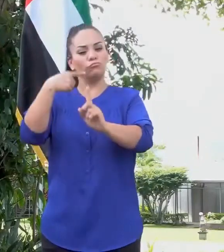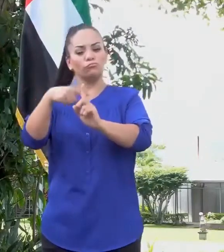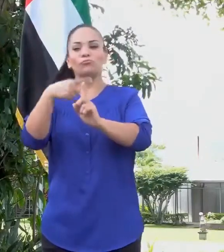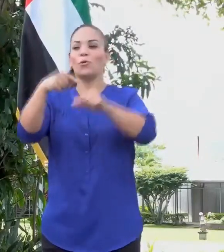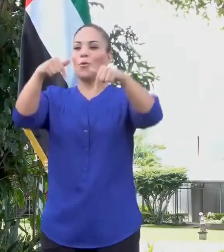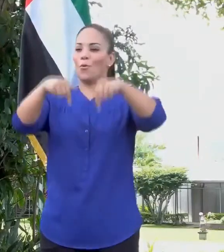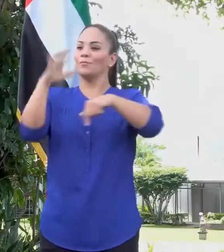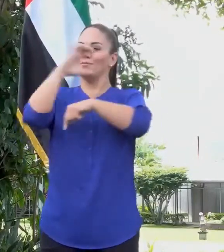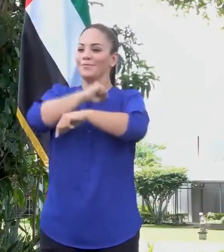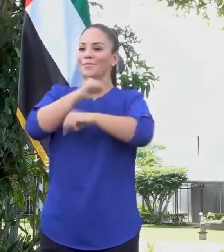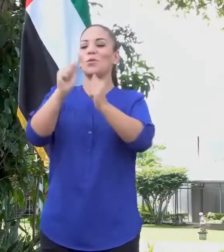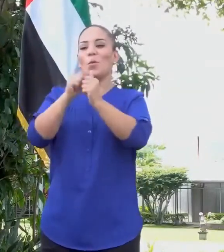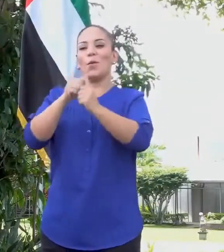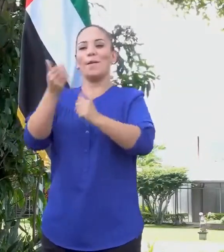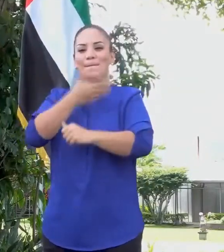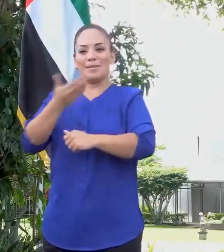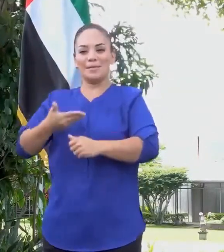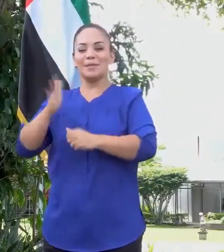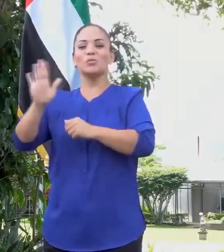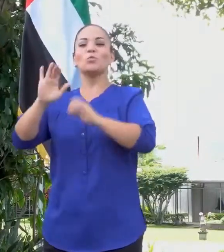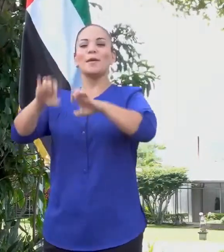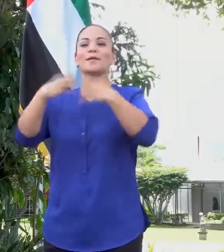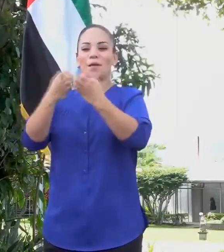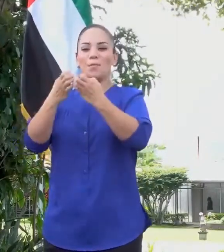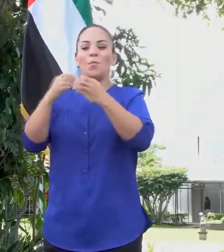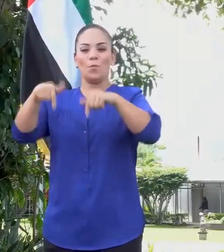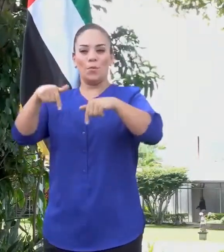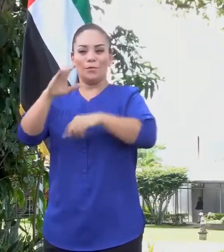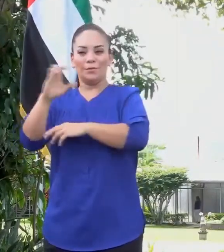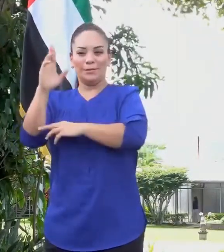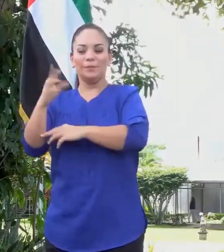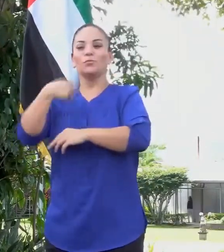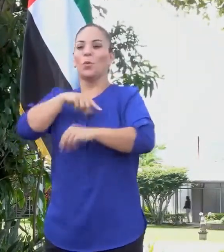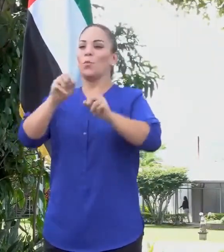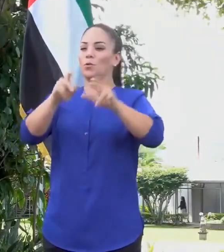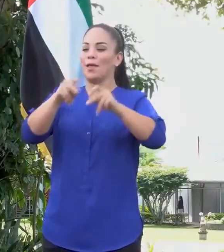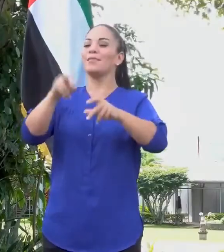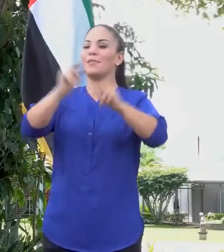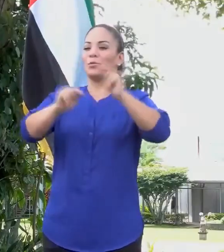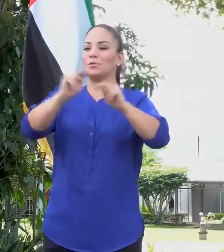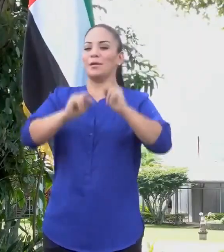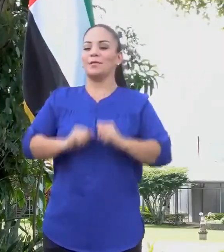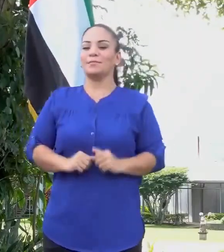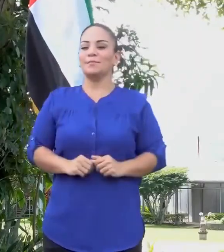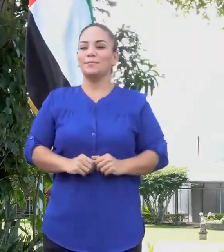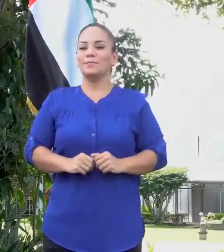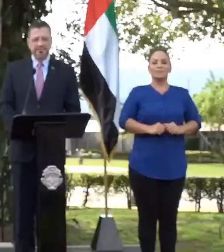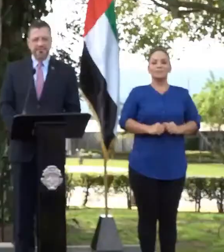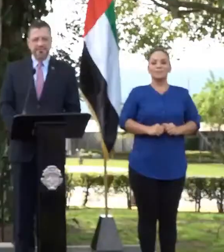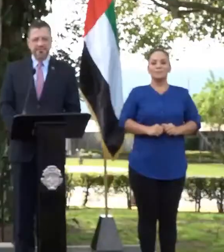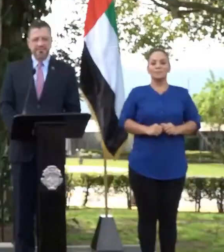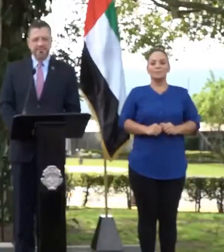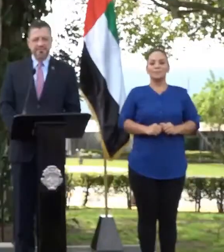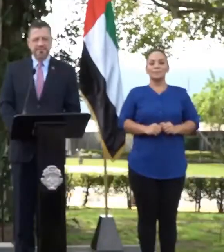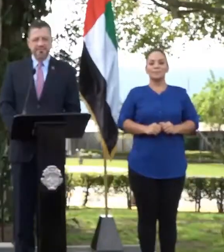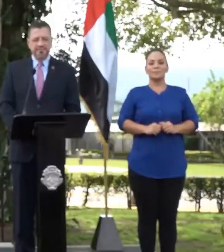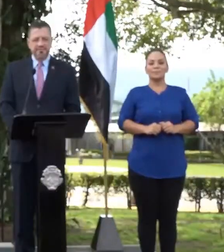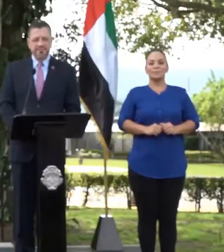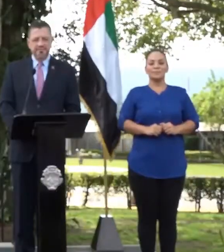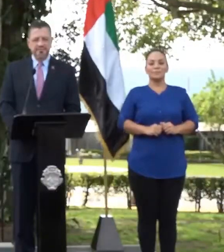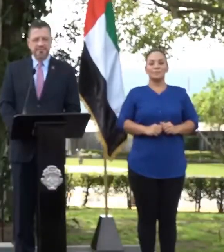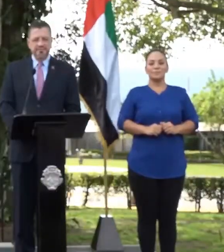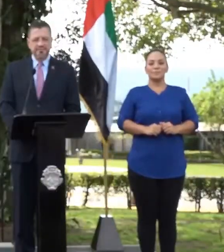hemos notado el día de hoy con el presidente y su equipo nos asegura que tendremos oportunidades de negocio. There are many venues